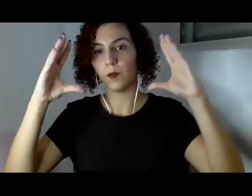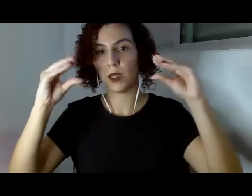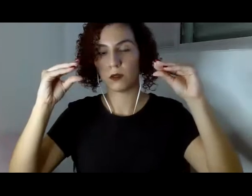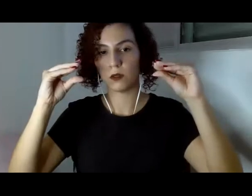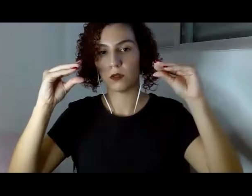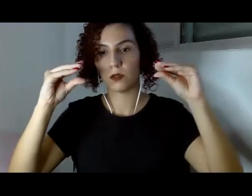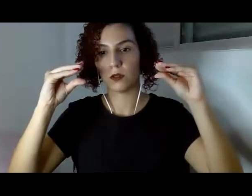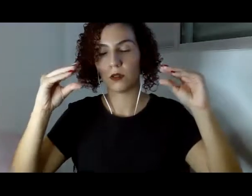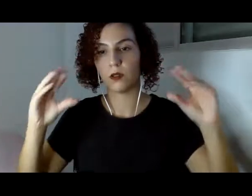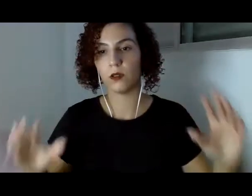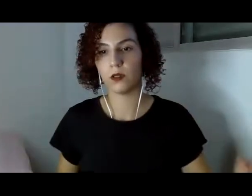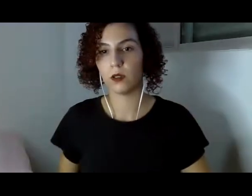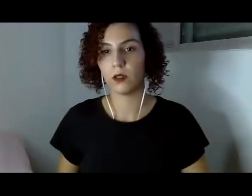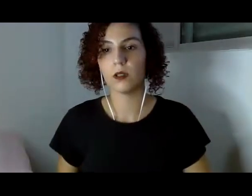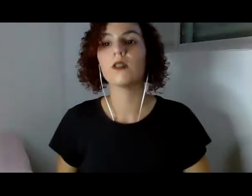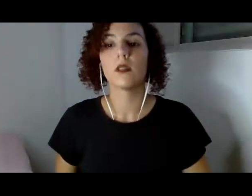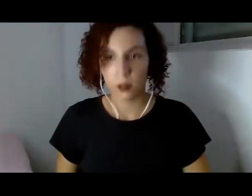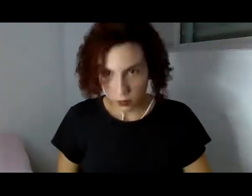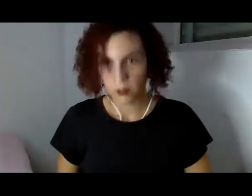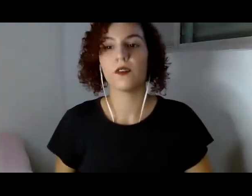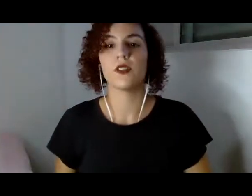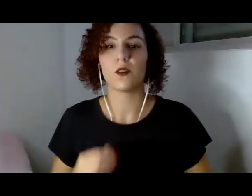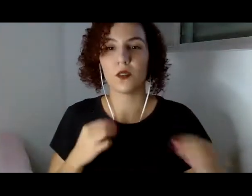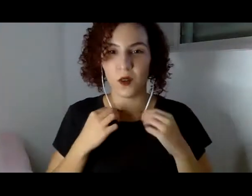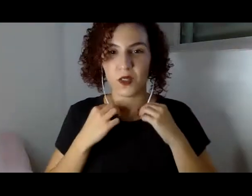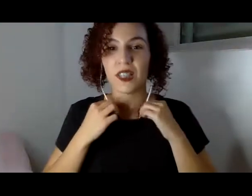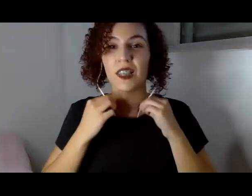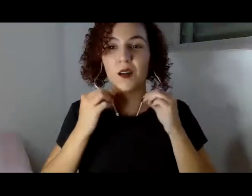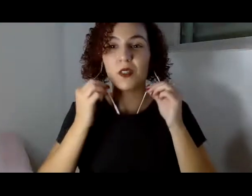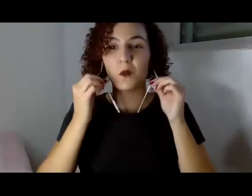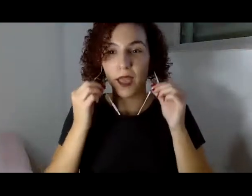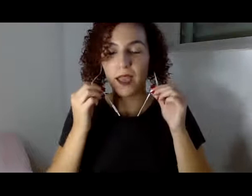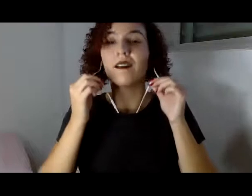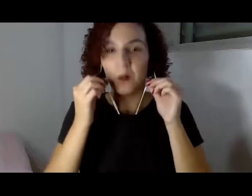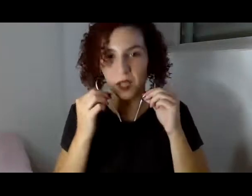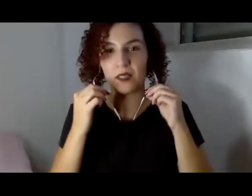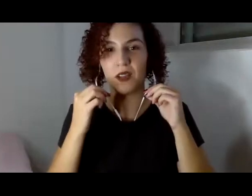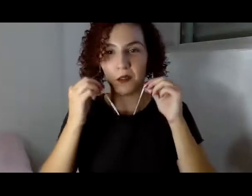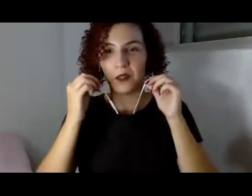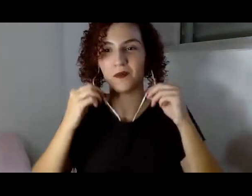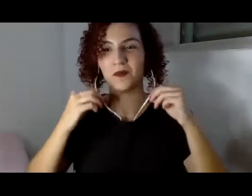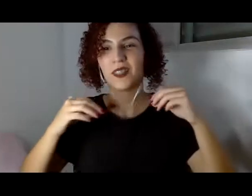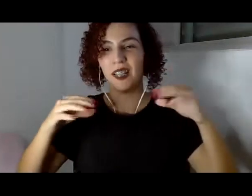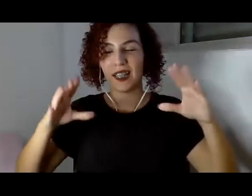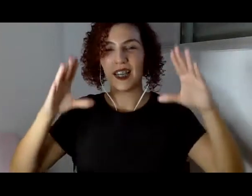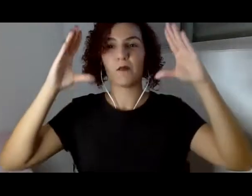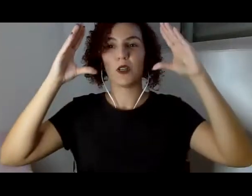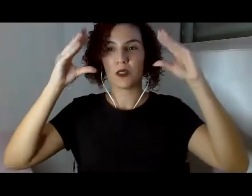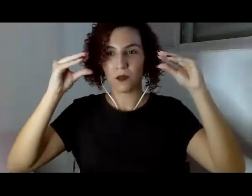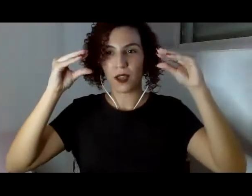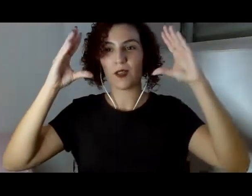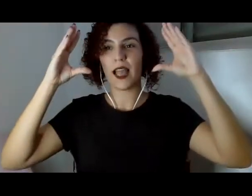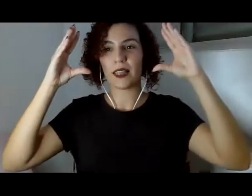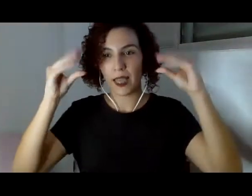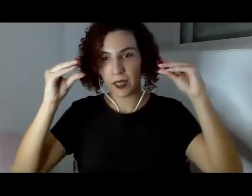Esse movimento? Fechar os olhos. Fechar os olhos. Então, isso é um classificador, né? Por